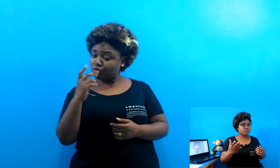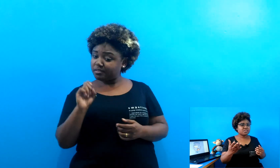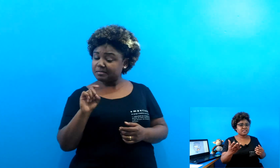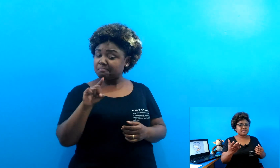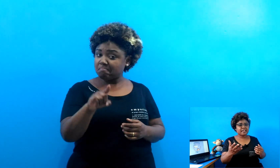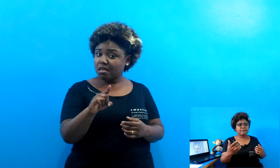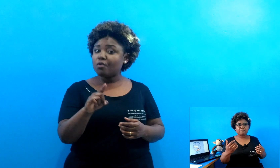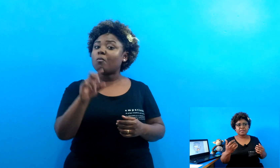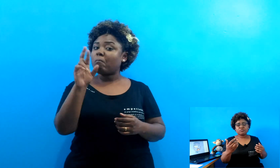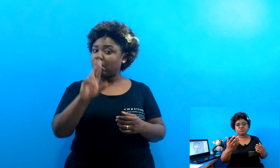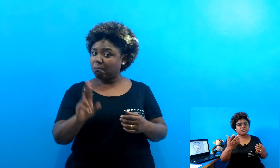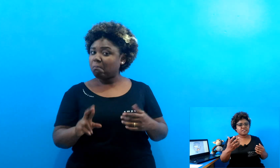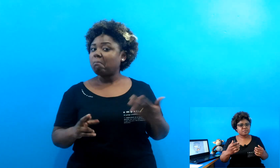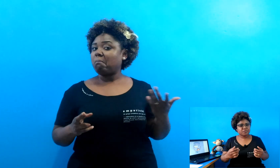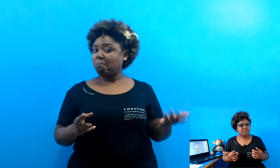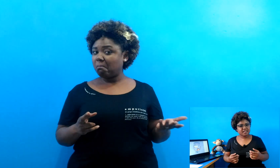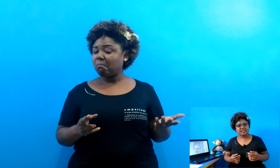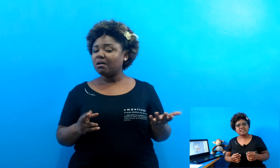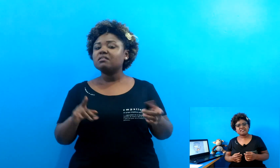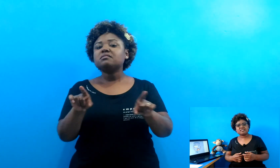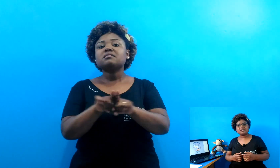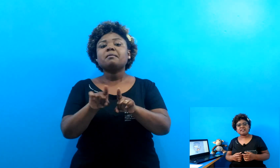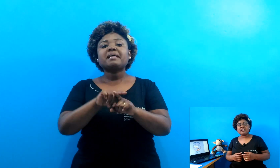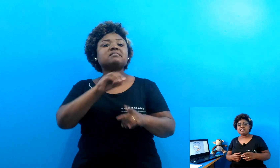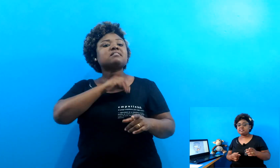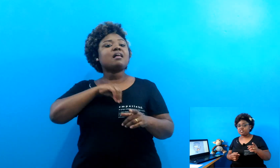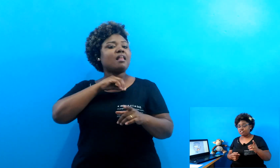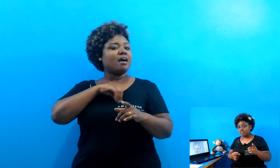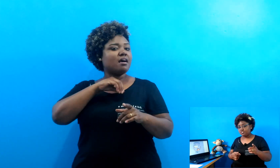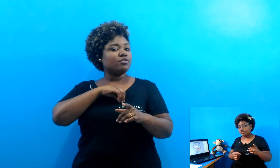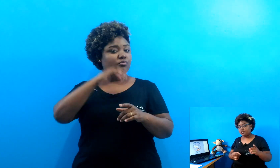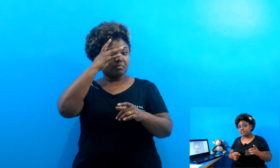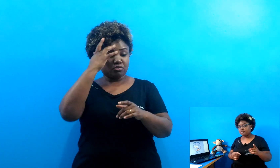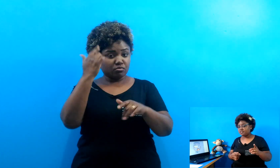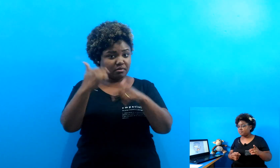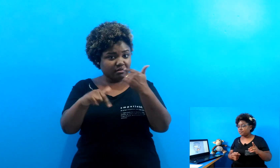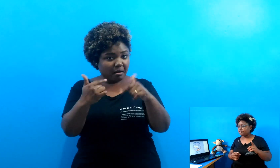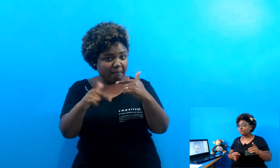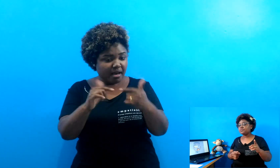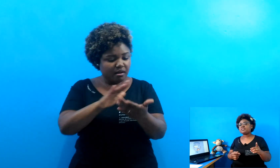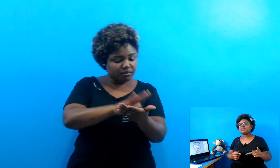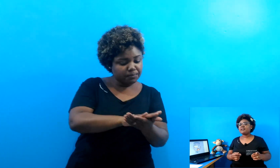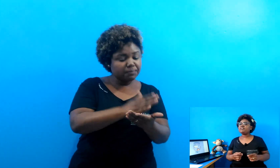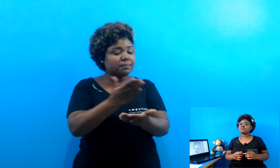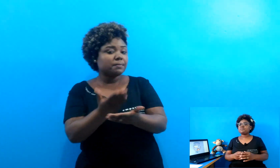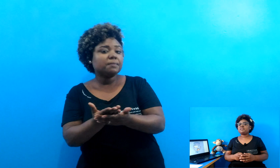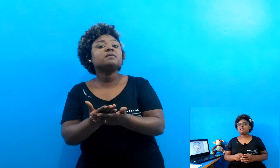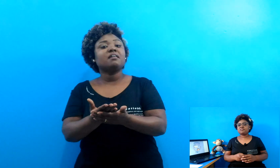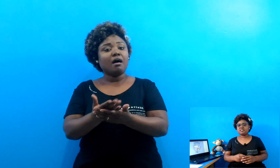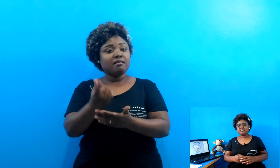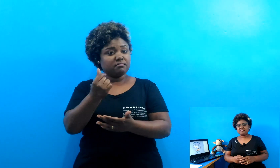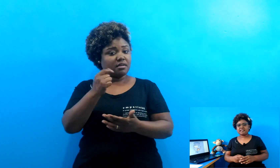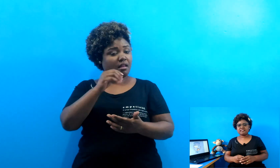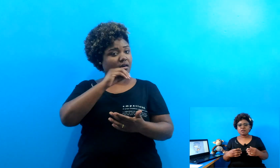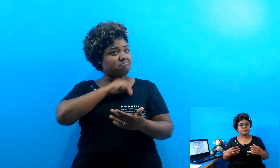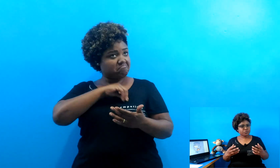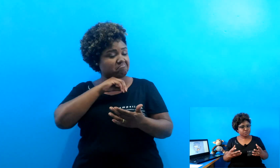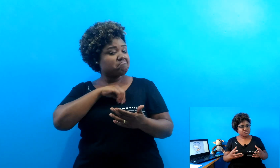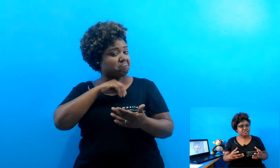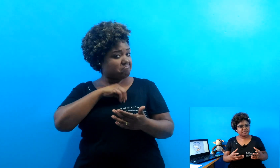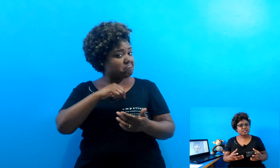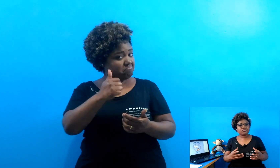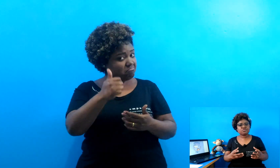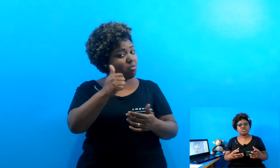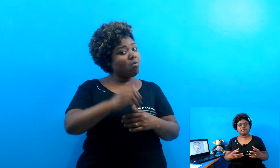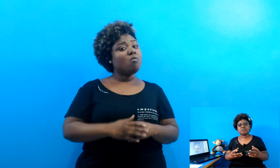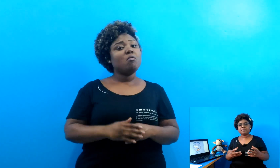que custa até R$ 2.000. E tem gente ganhando também ótimos salários com a língua de sinais.